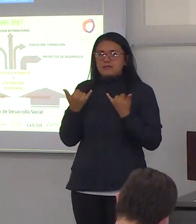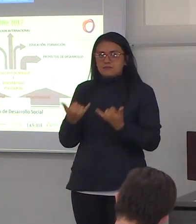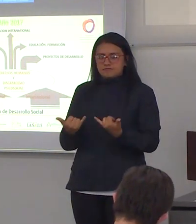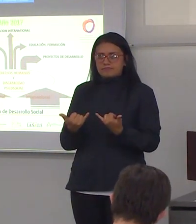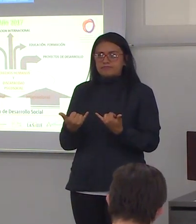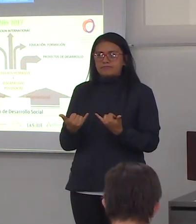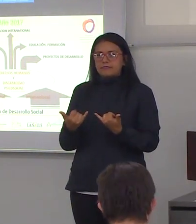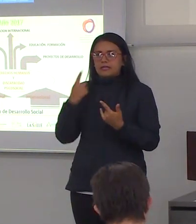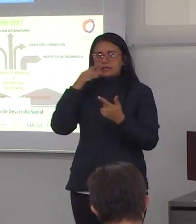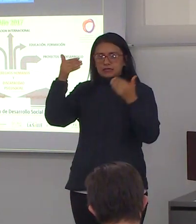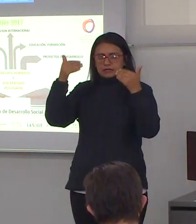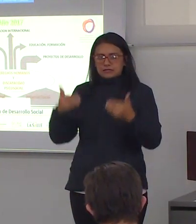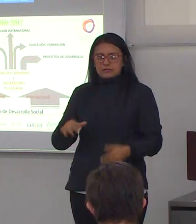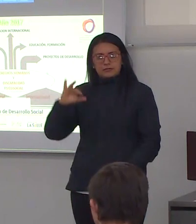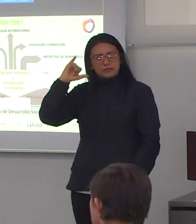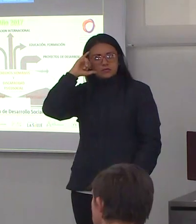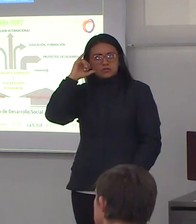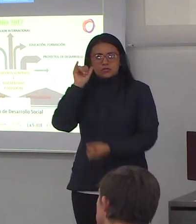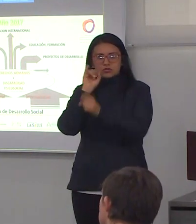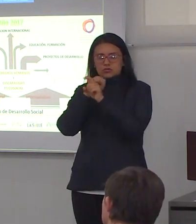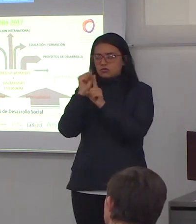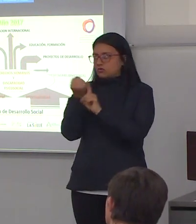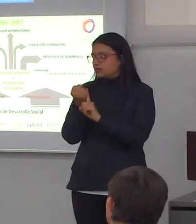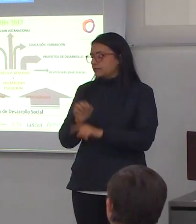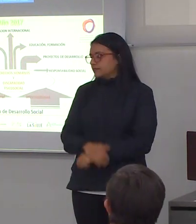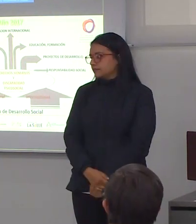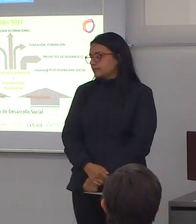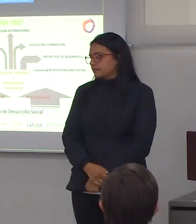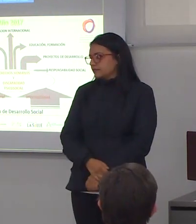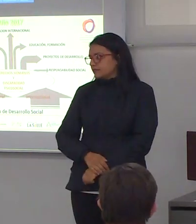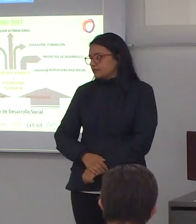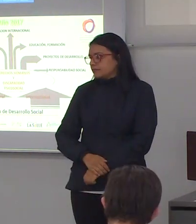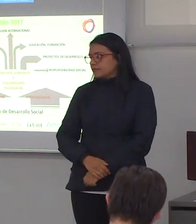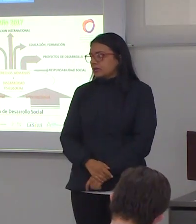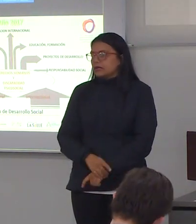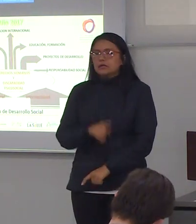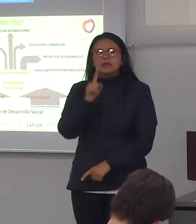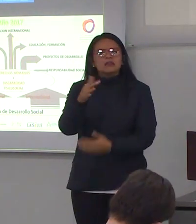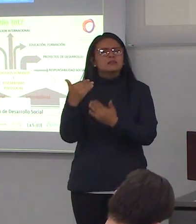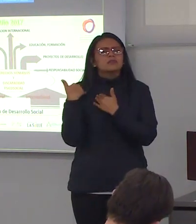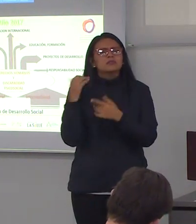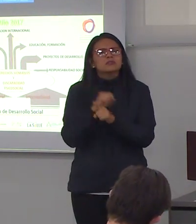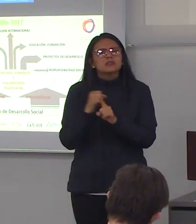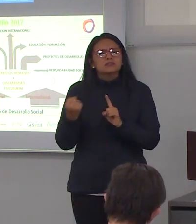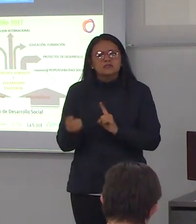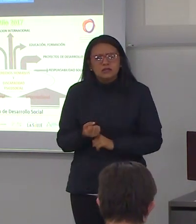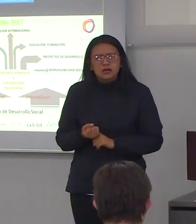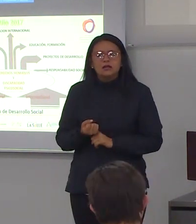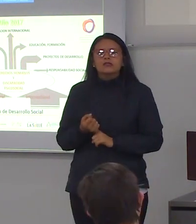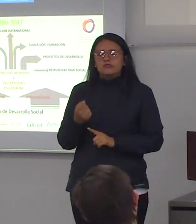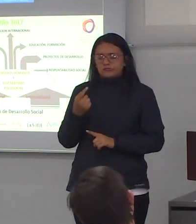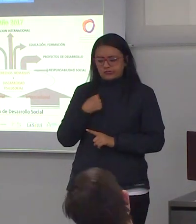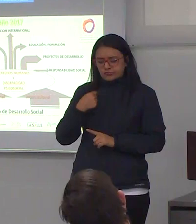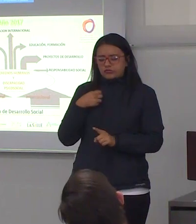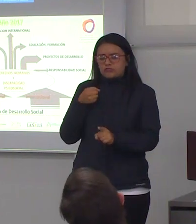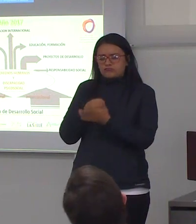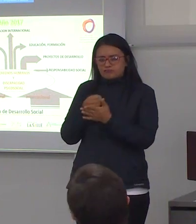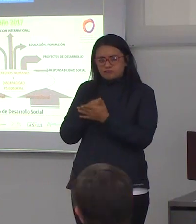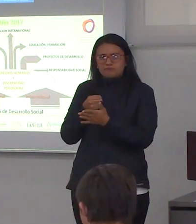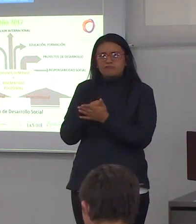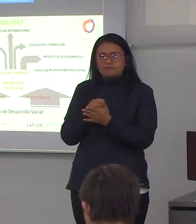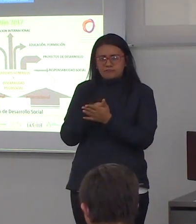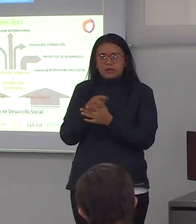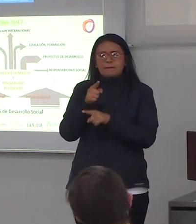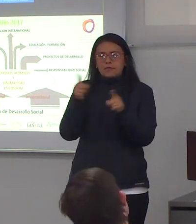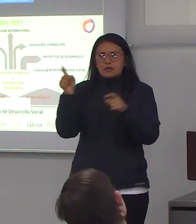discapacidad psicosocial y responsabilidad social que intentamos realmente tocar algunas puertas